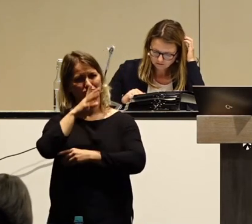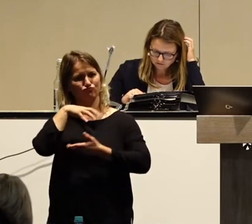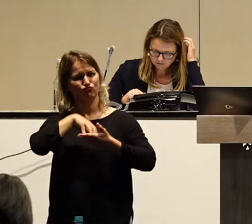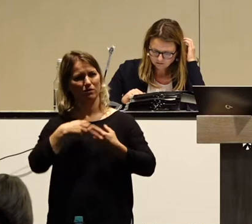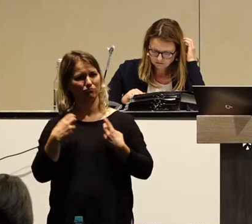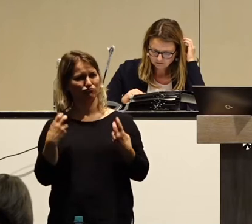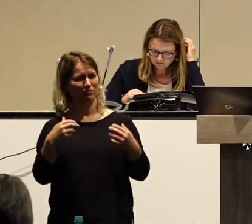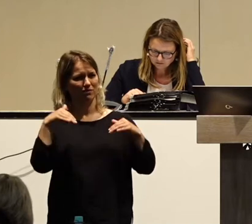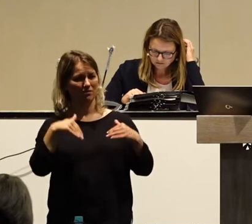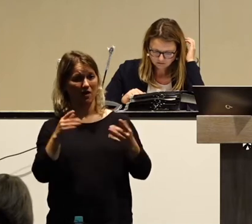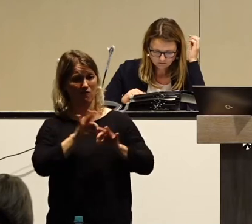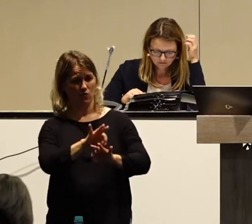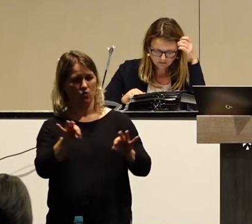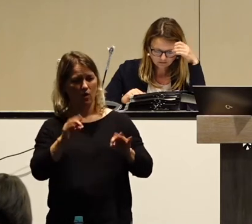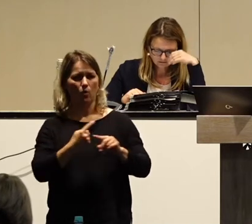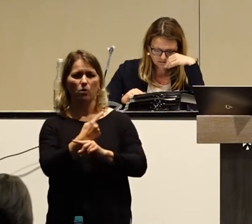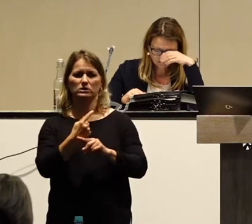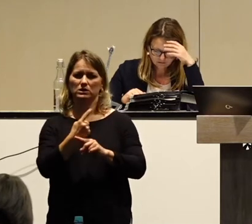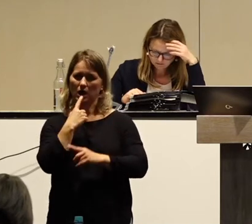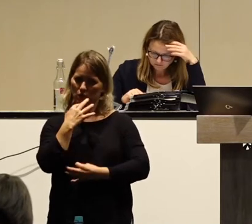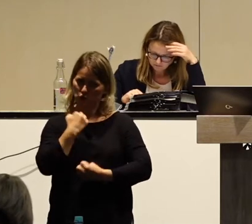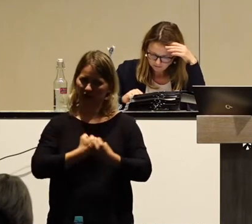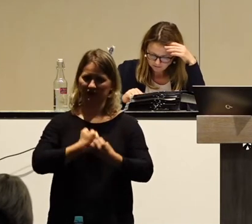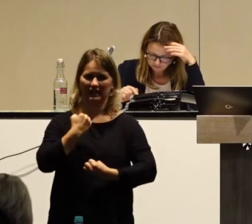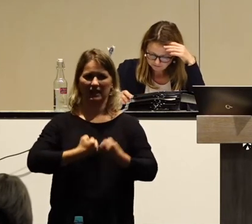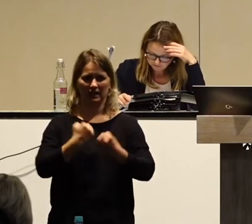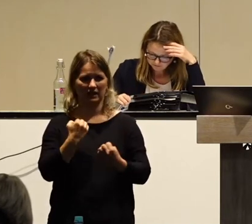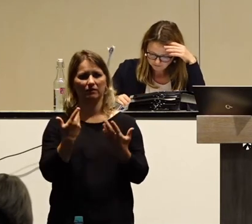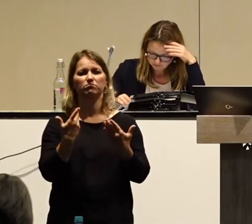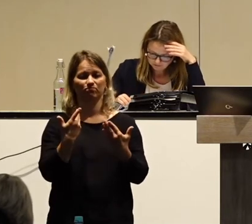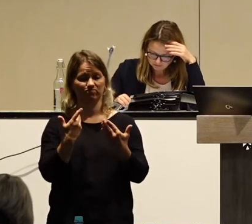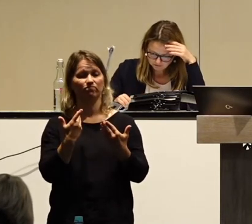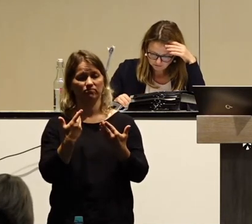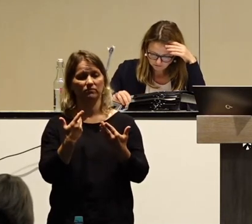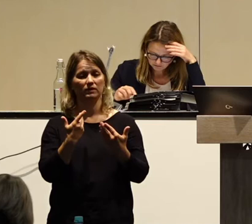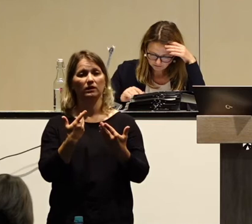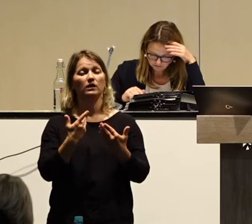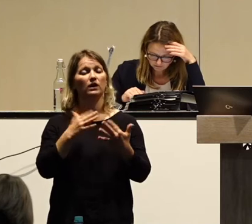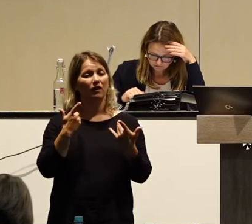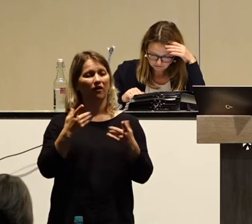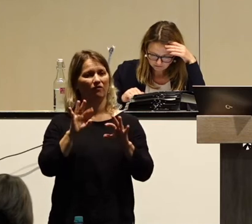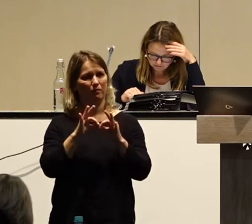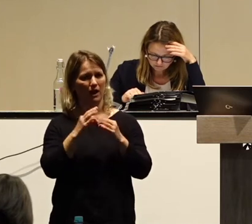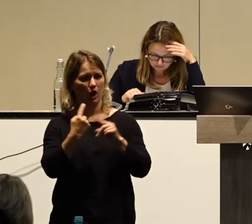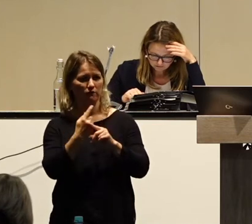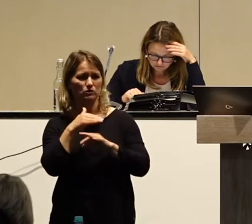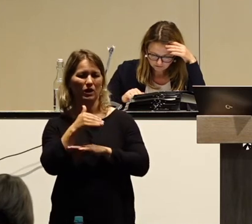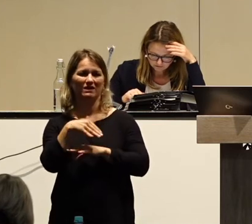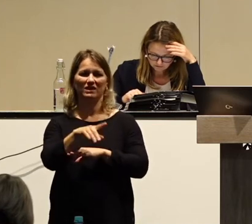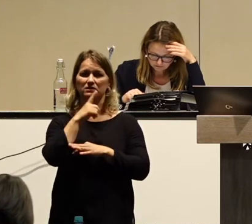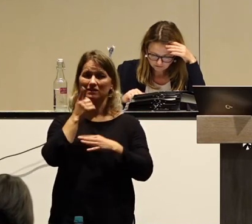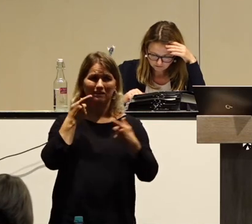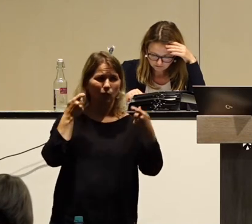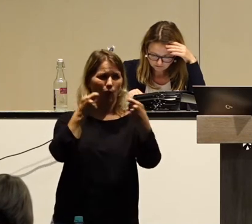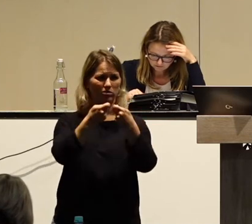Land, wirklich eine schwere Zeit war und weiterhin ist, zumindest für Familien an vielen Stellen weiterhin ist. Wir haben Kontaktbeschränkungen